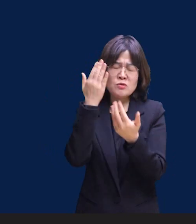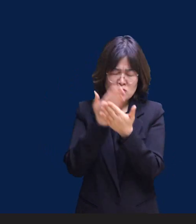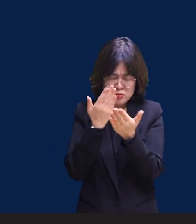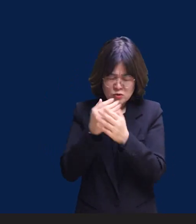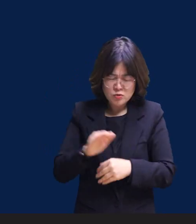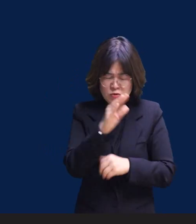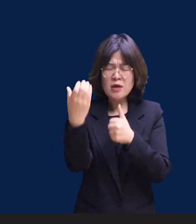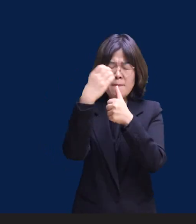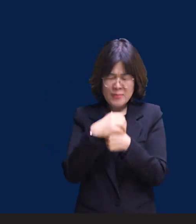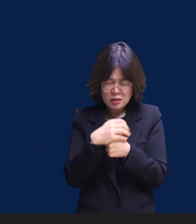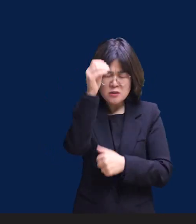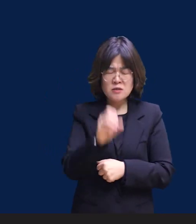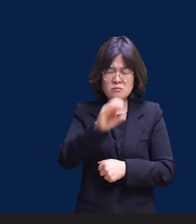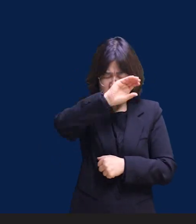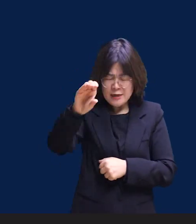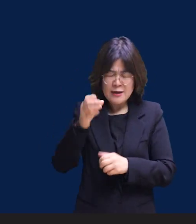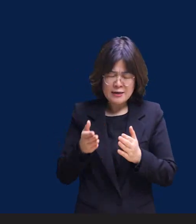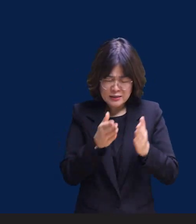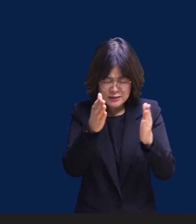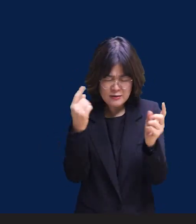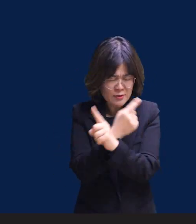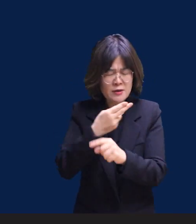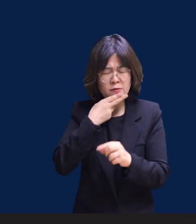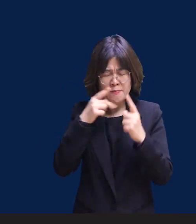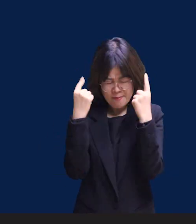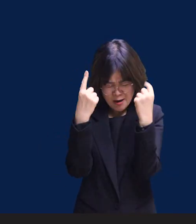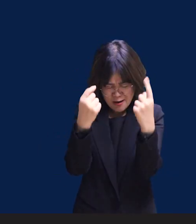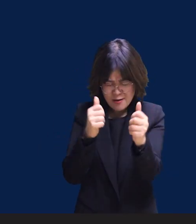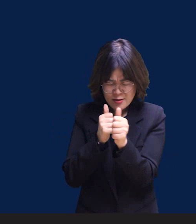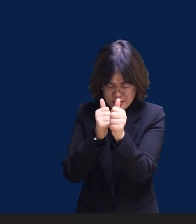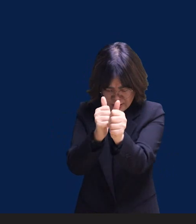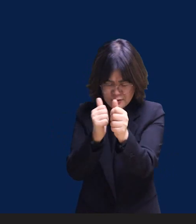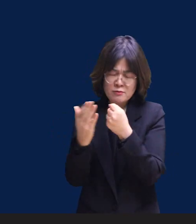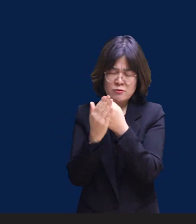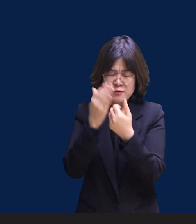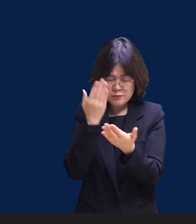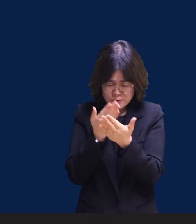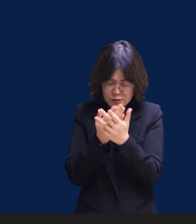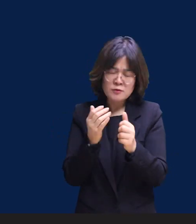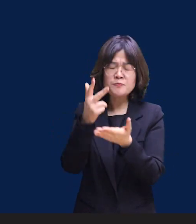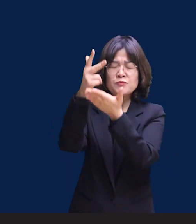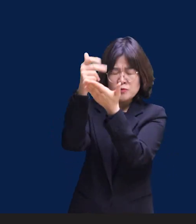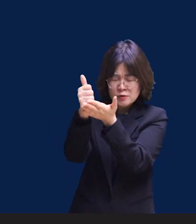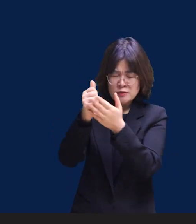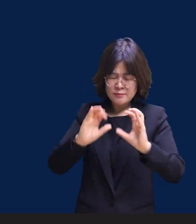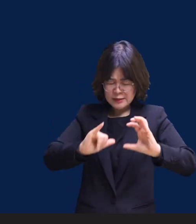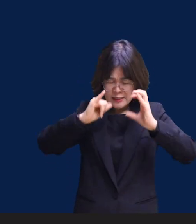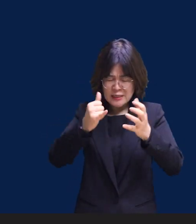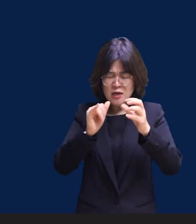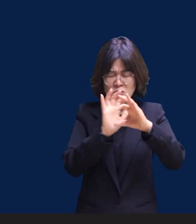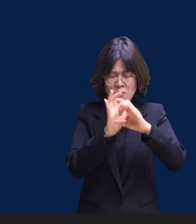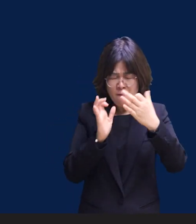하시고 저희에게 맡겨진 십자가의 길을 변치 않고 따라가게 하여 주시옵소서. 주님,